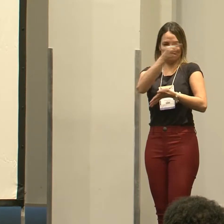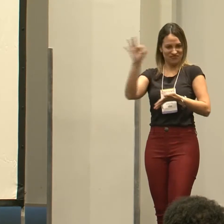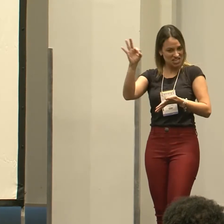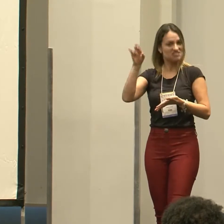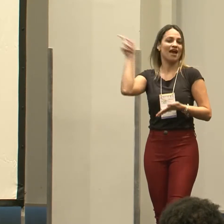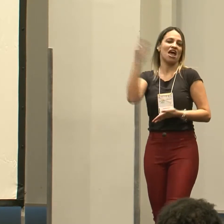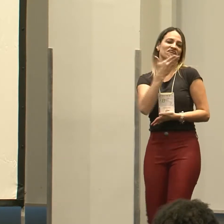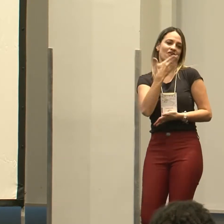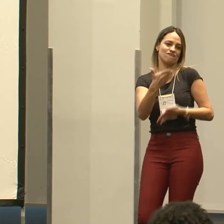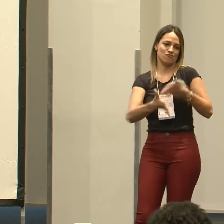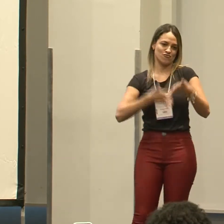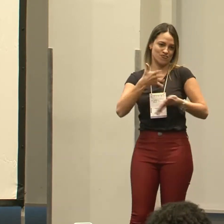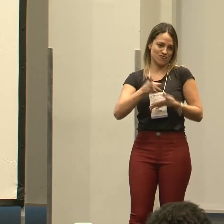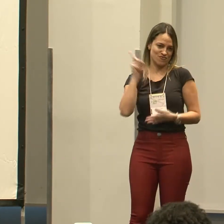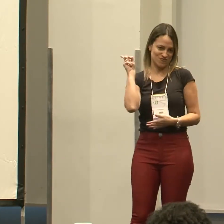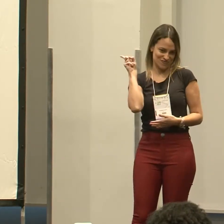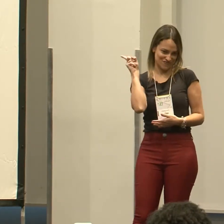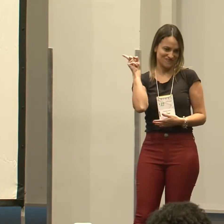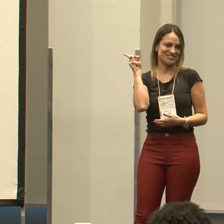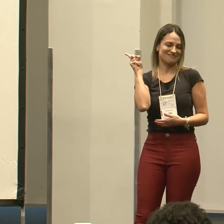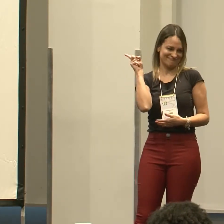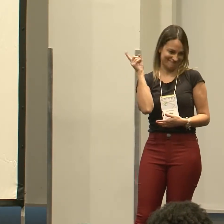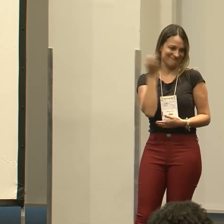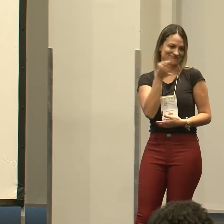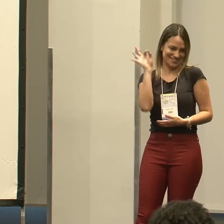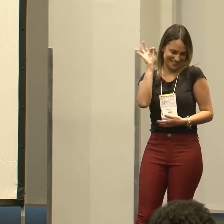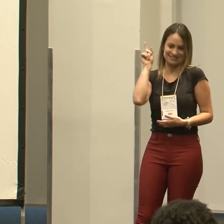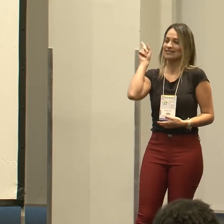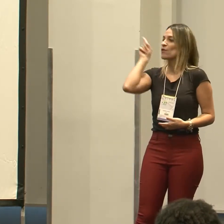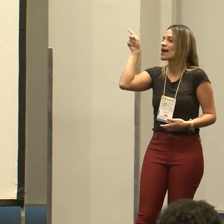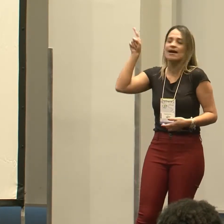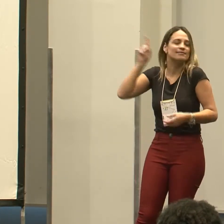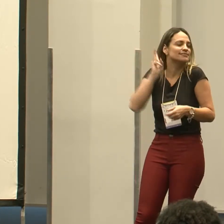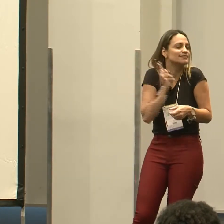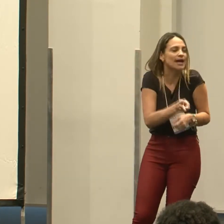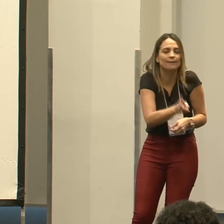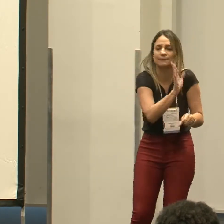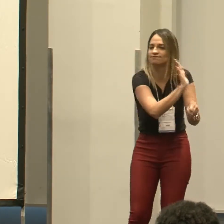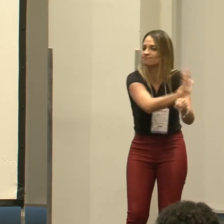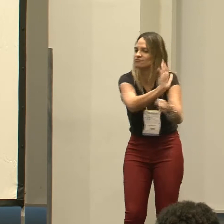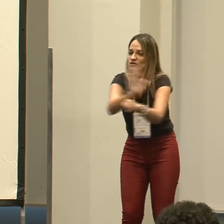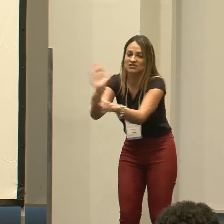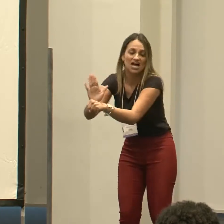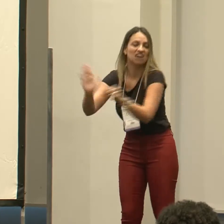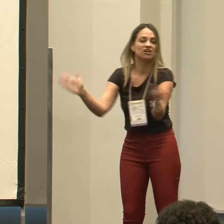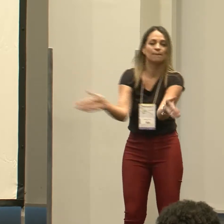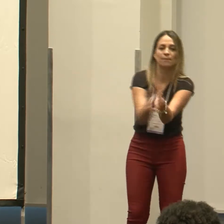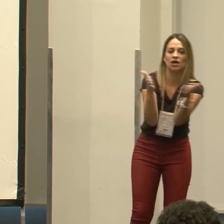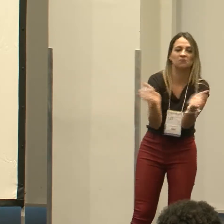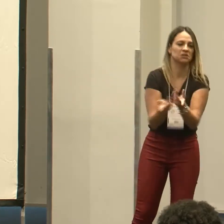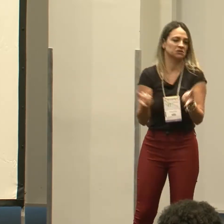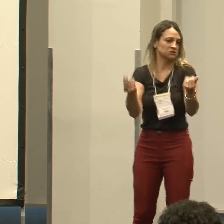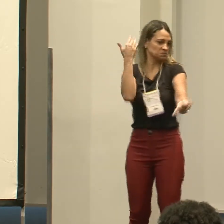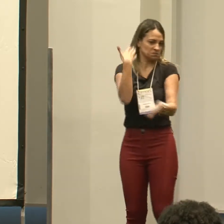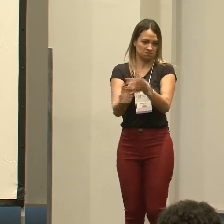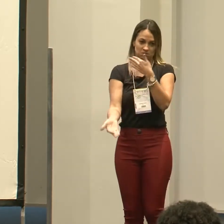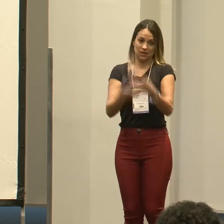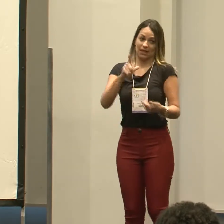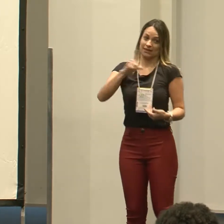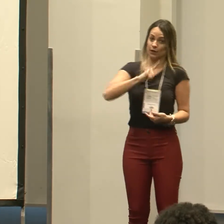formal. E LEP era a favor do uso da língua de sinais, sempre auxiliava, uma pessoa que